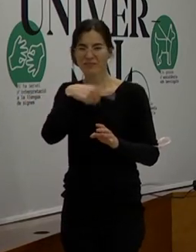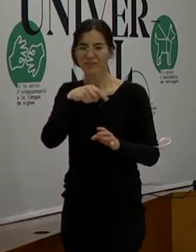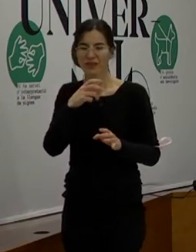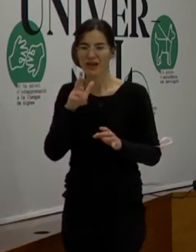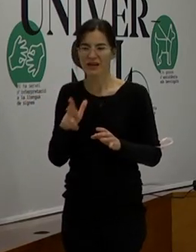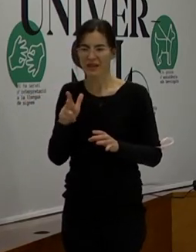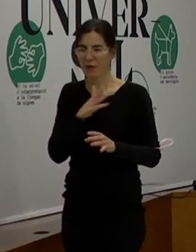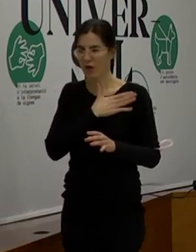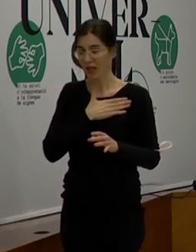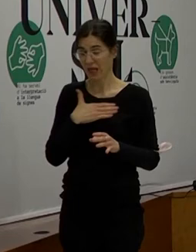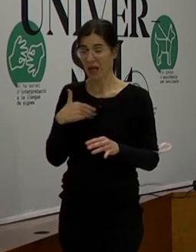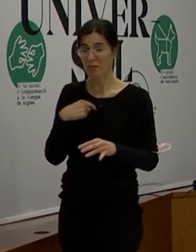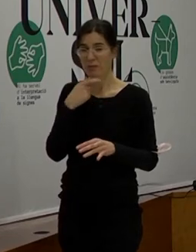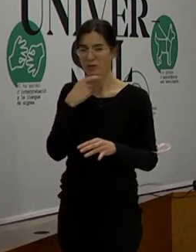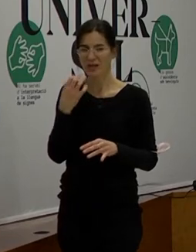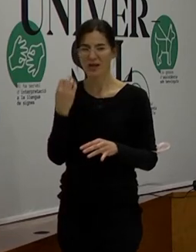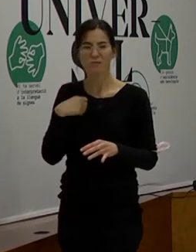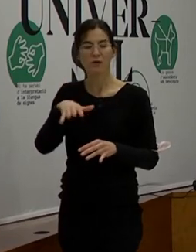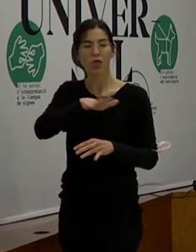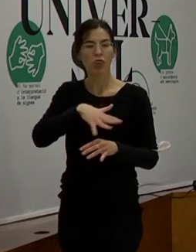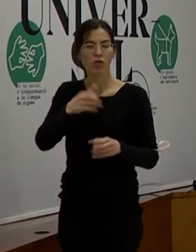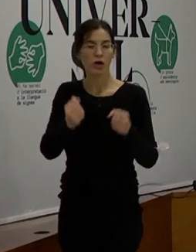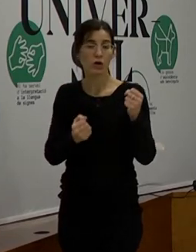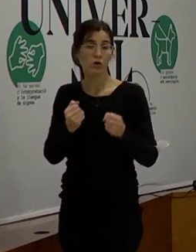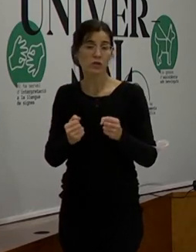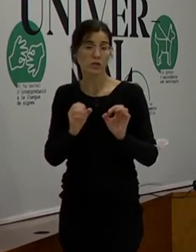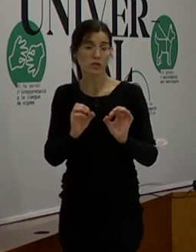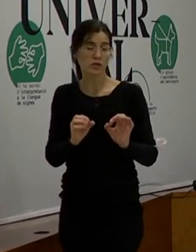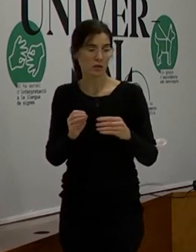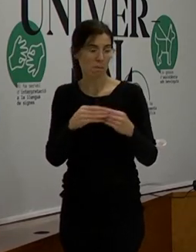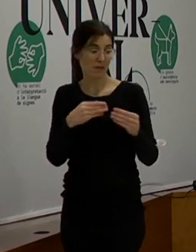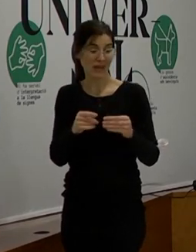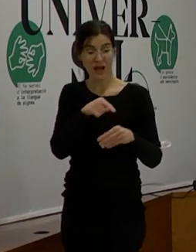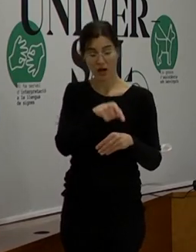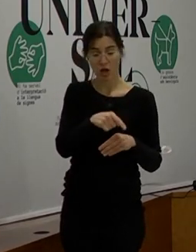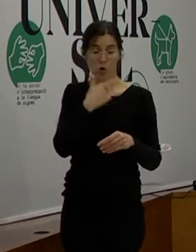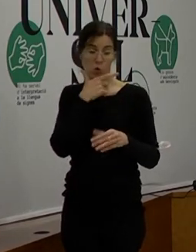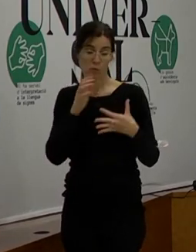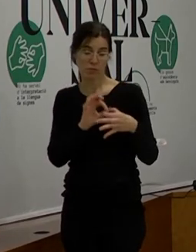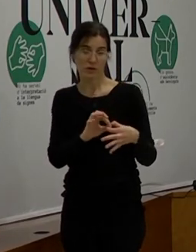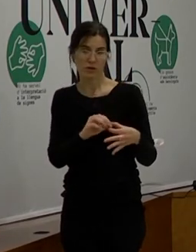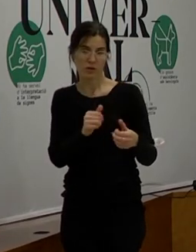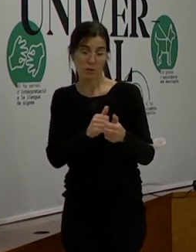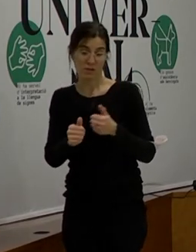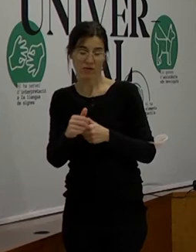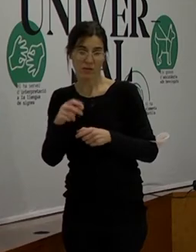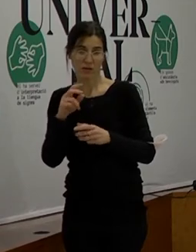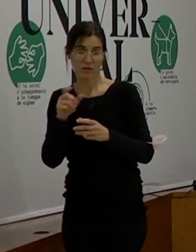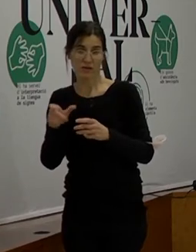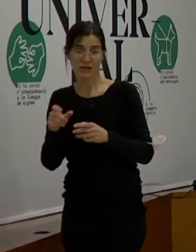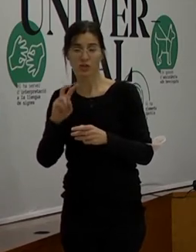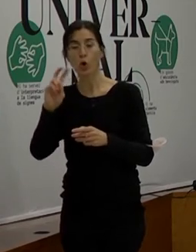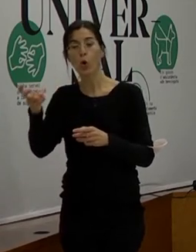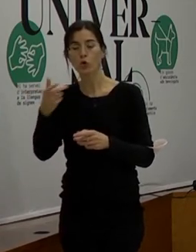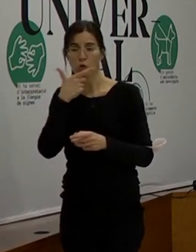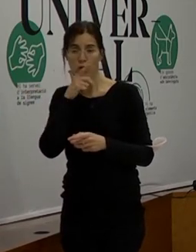que Cardedeu vulgui, que la zona de cotxes és d'un material i d'un color i la zona preferentment de vianants és d'un altre color i un